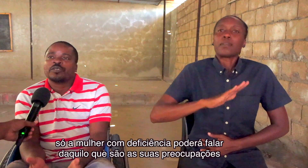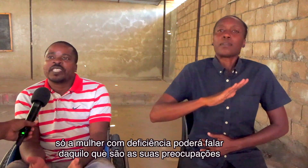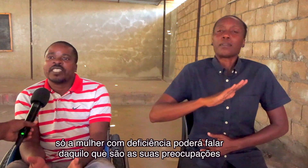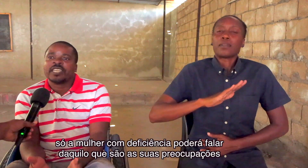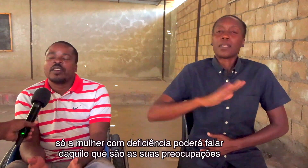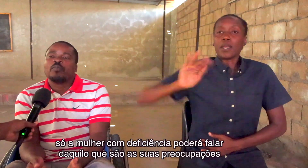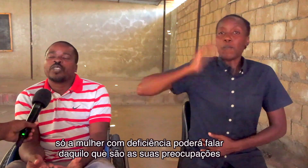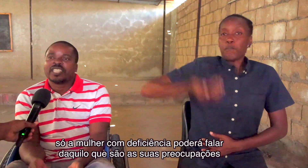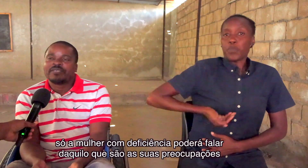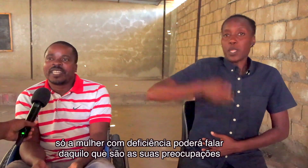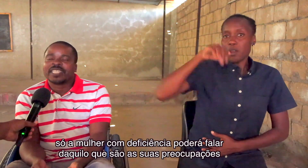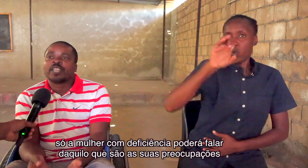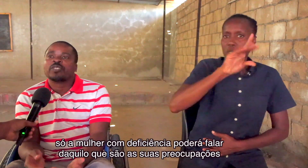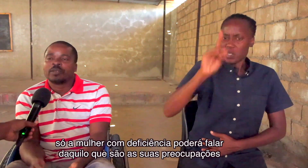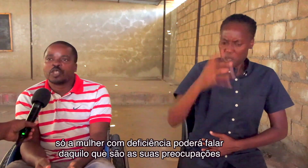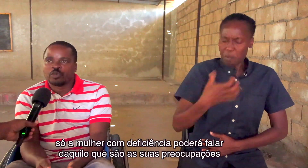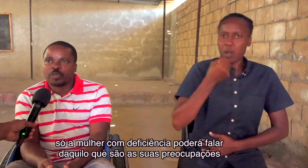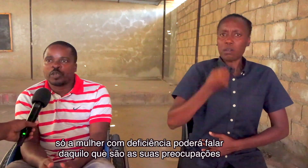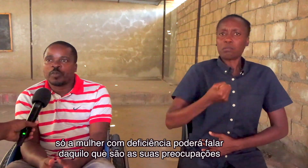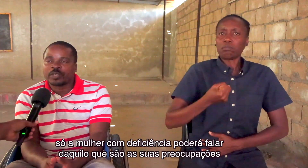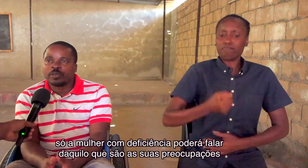com deficiência poderá falar daquilo que são as suas preocupações.